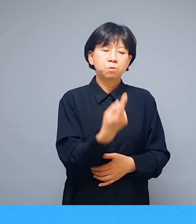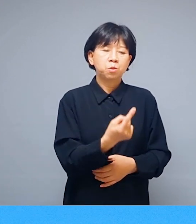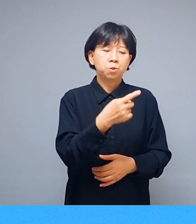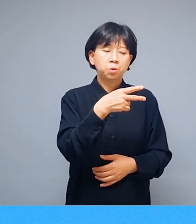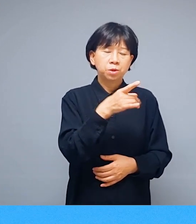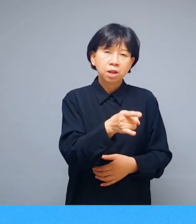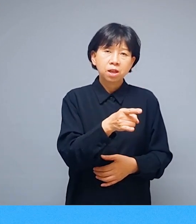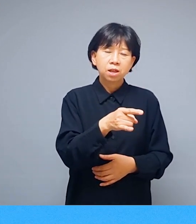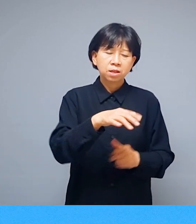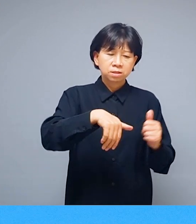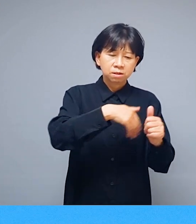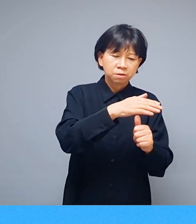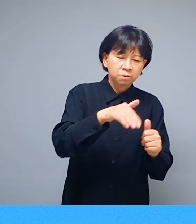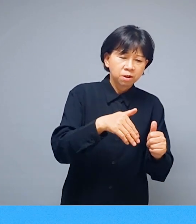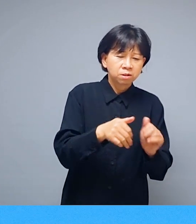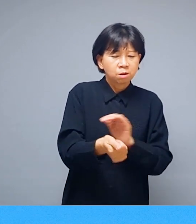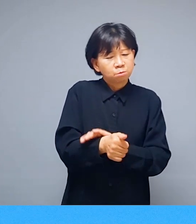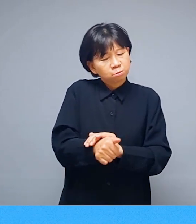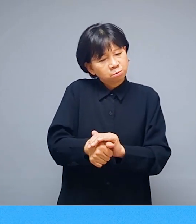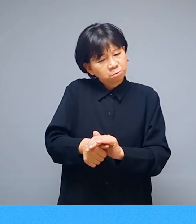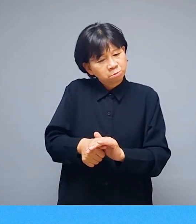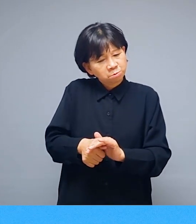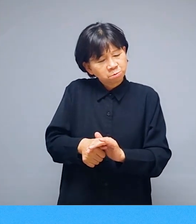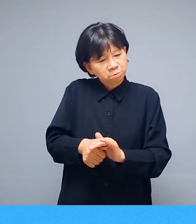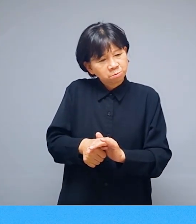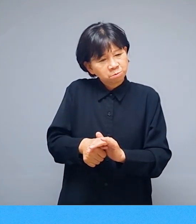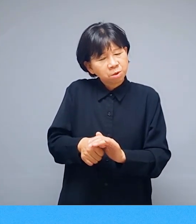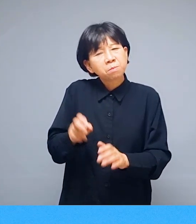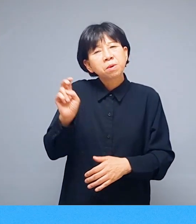상황과 환경 속에 위축될 수밖에,